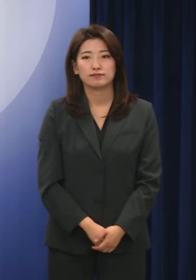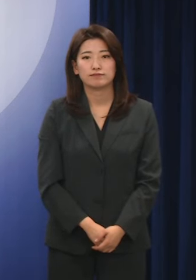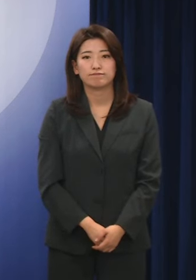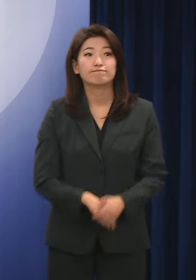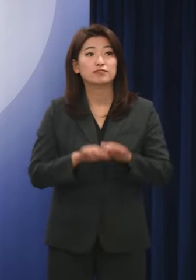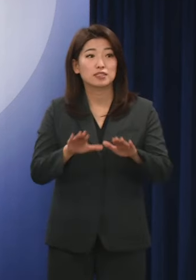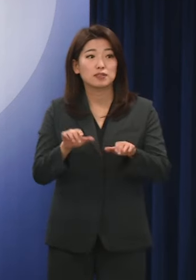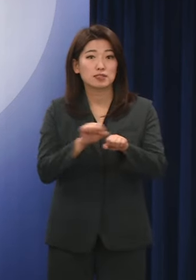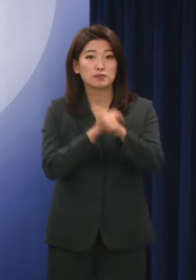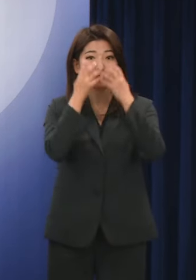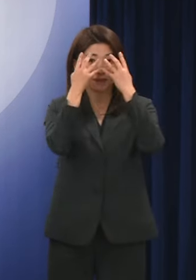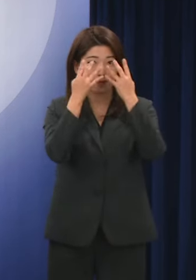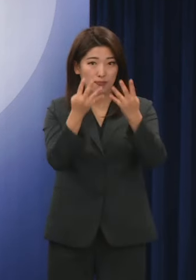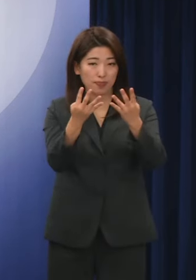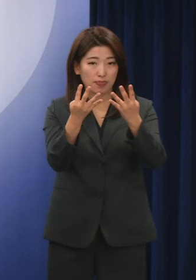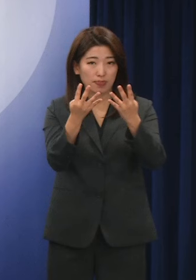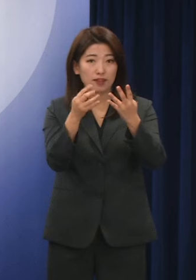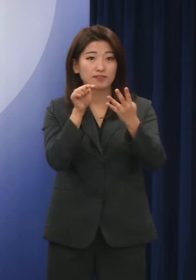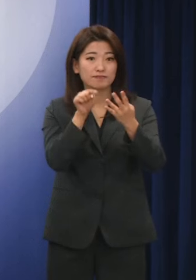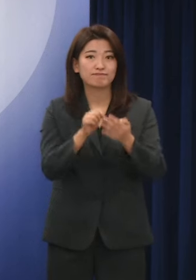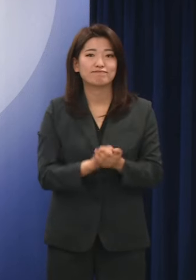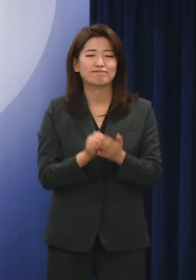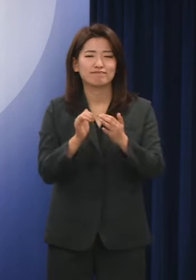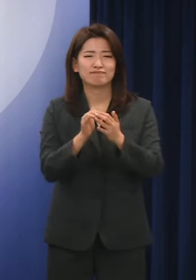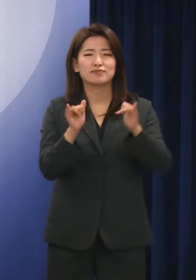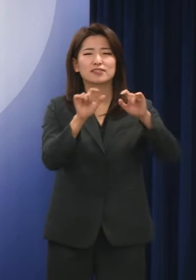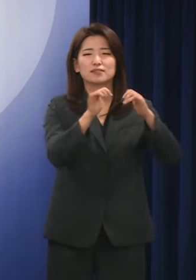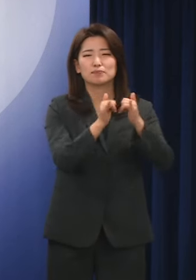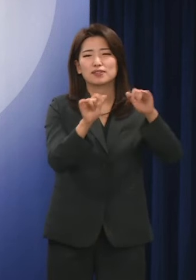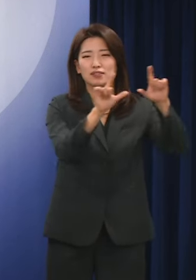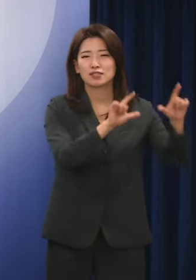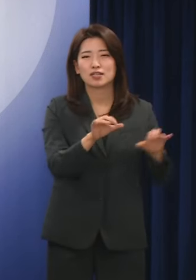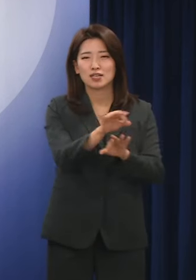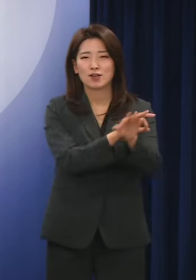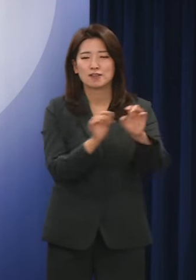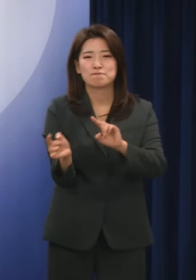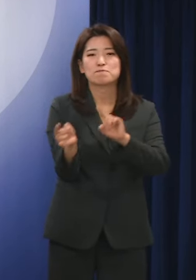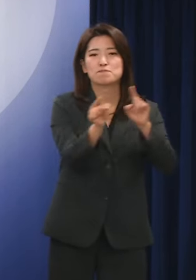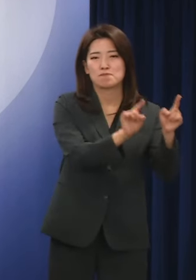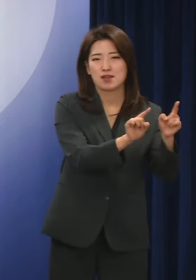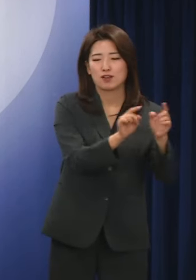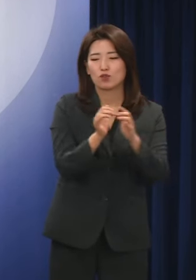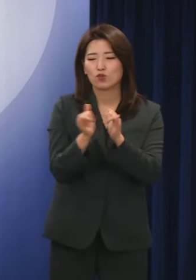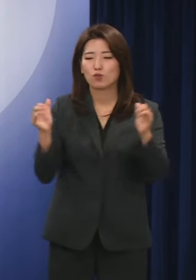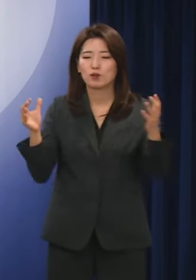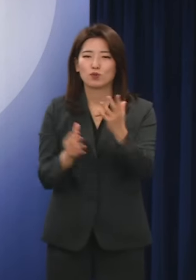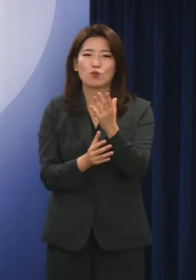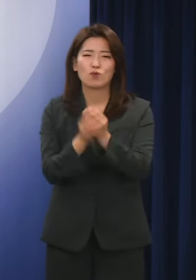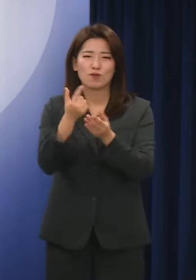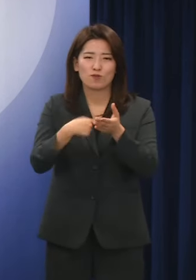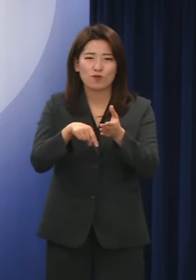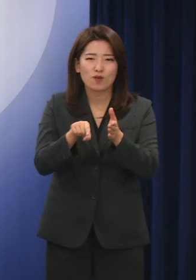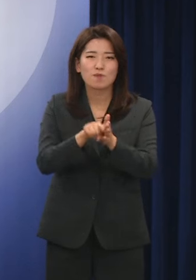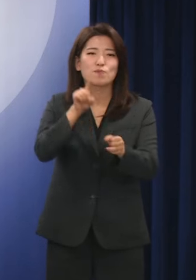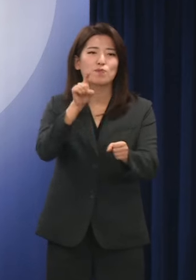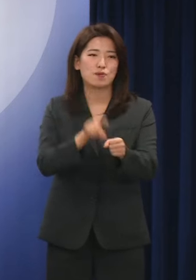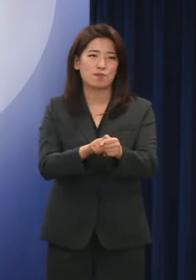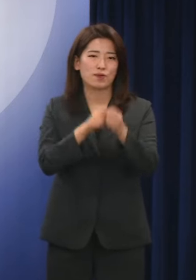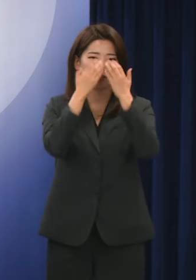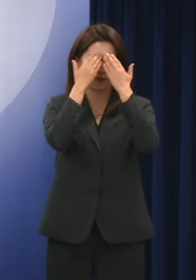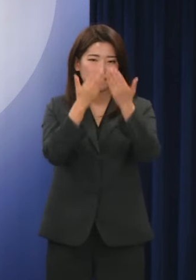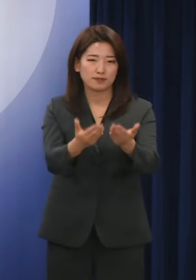이번 사면은 무엇보다도 활력 있는 민생경제와 국민 통합을 위한 계기를 마련하는 데 중점을